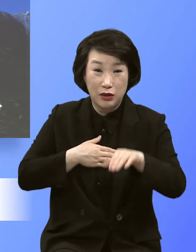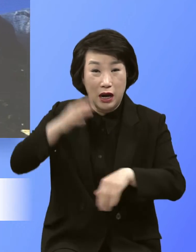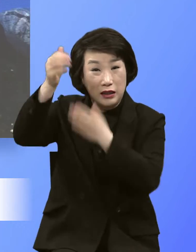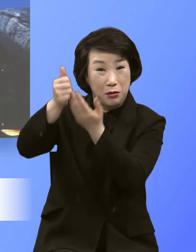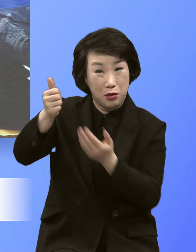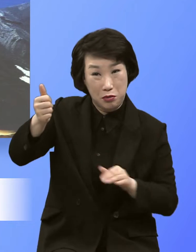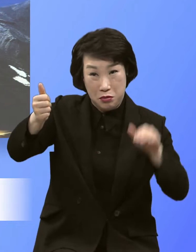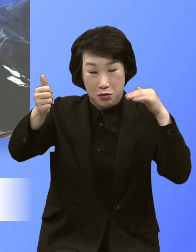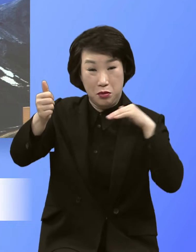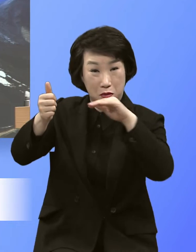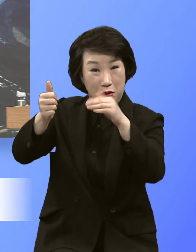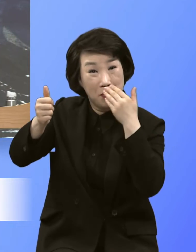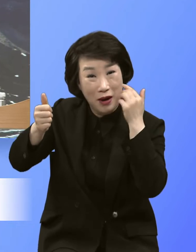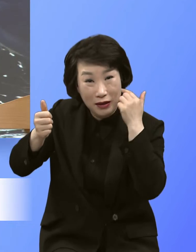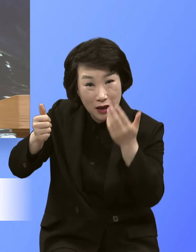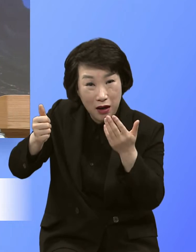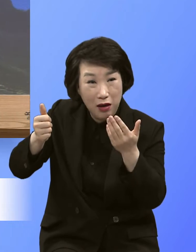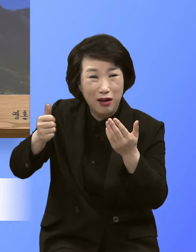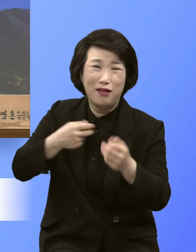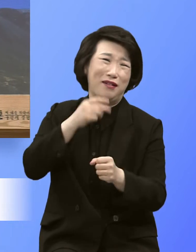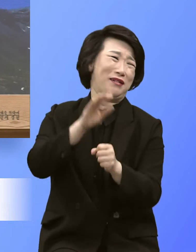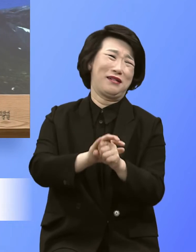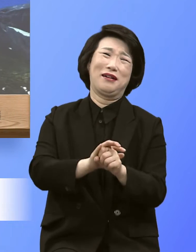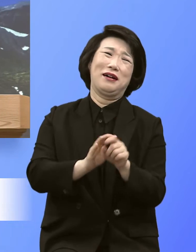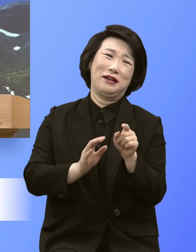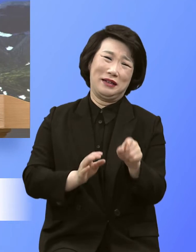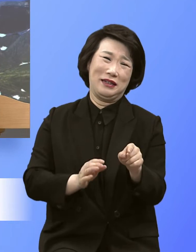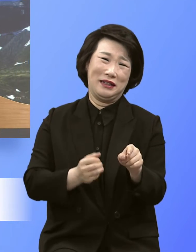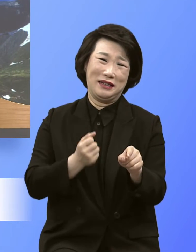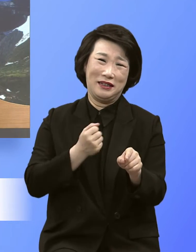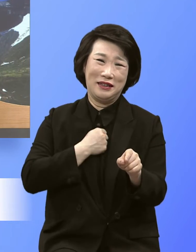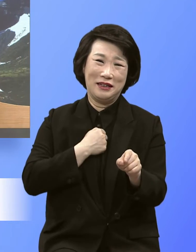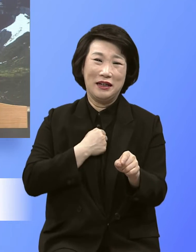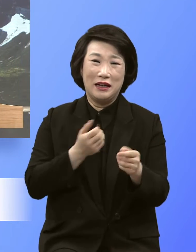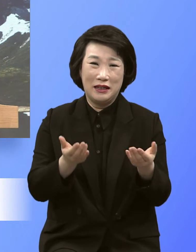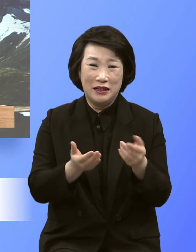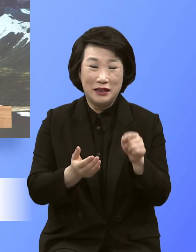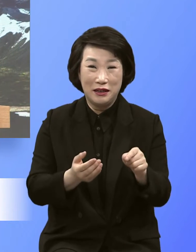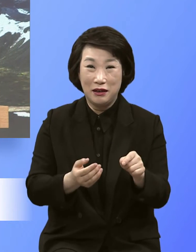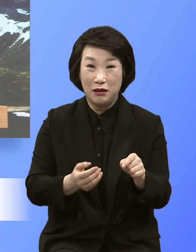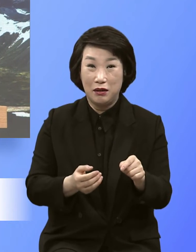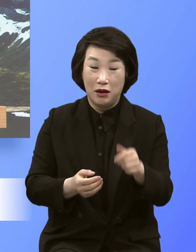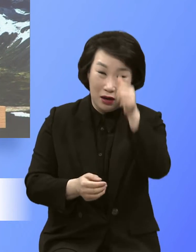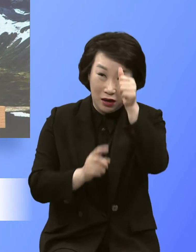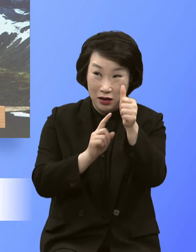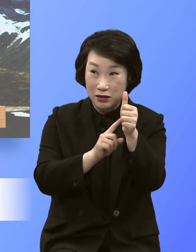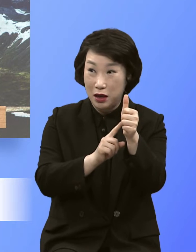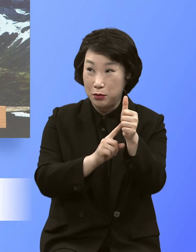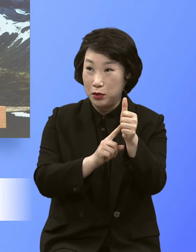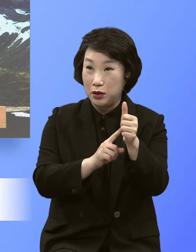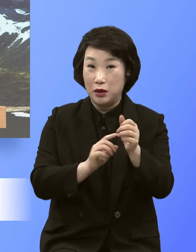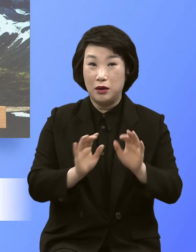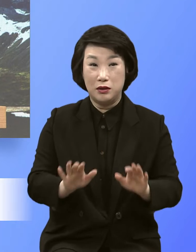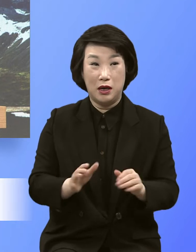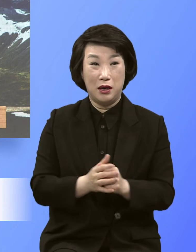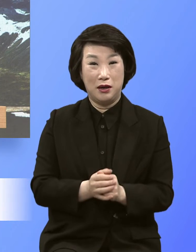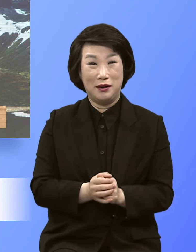있는가? 어이가 없는 이런 말에